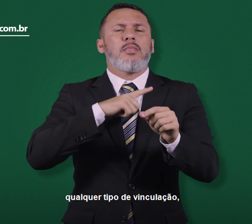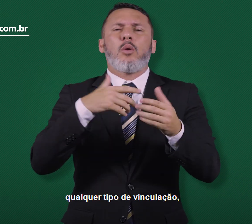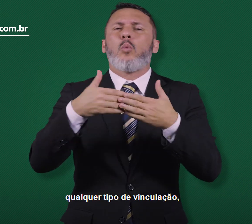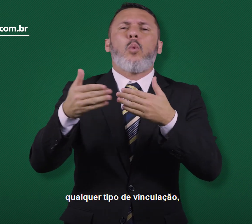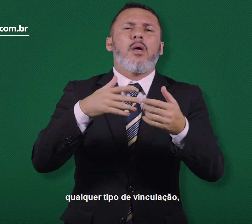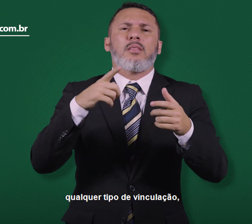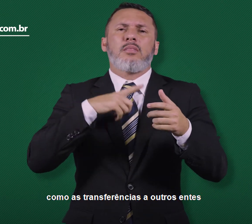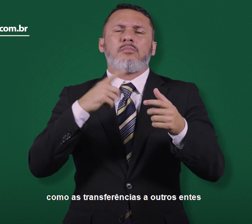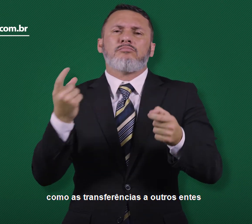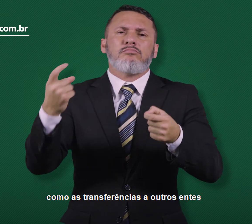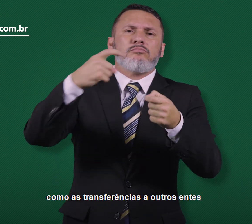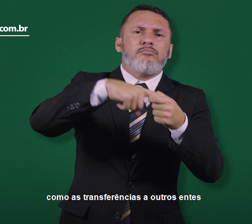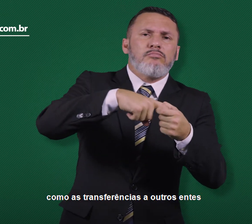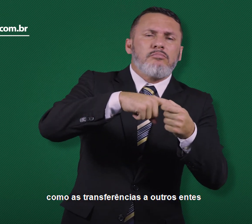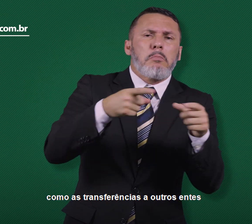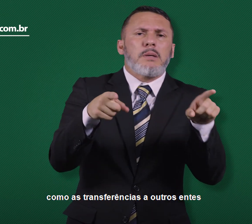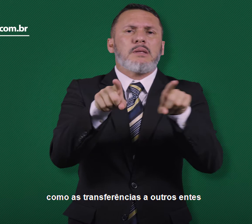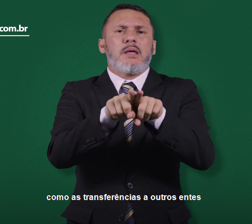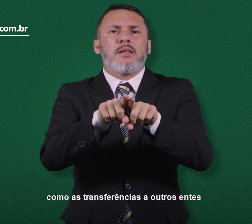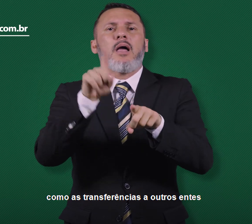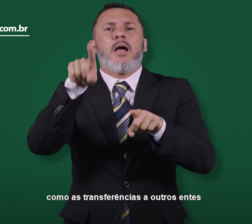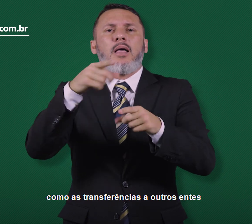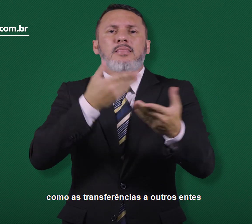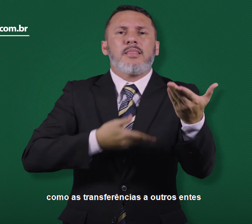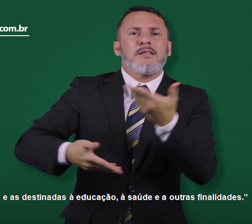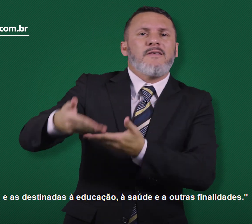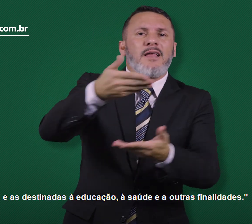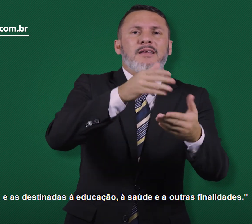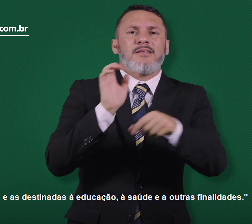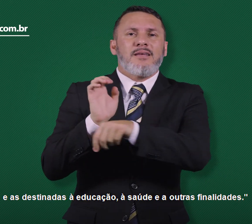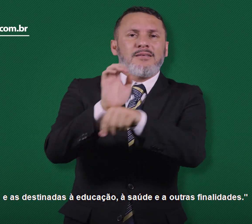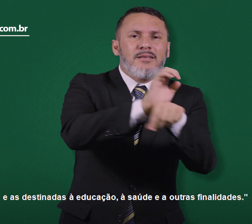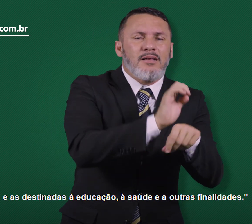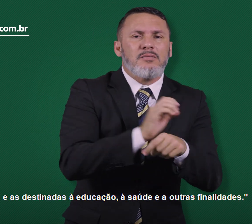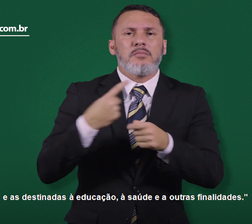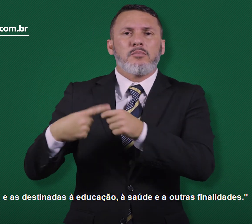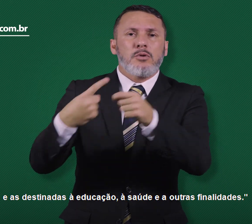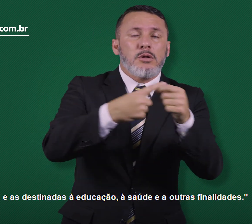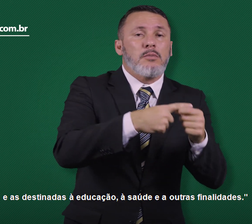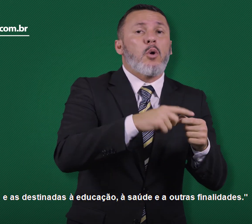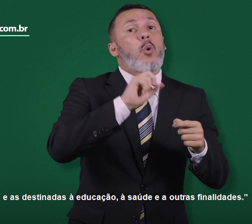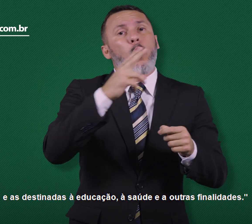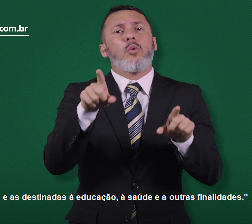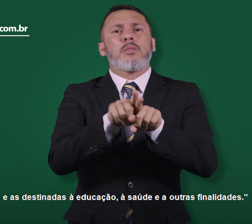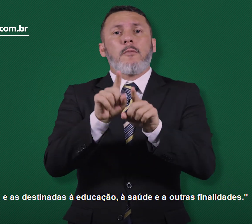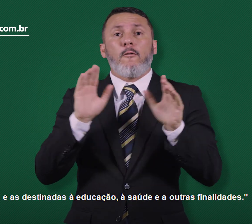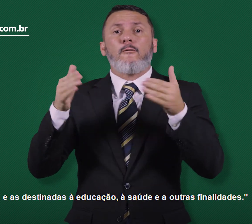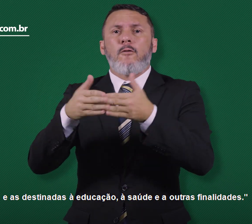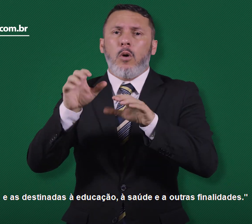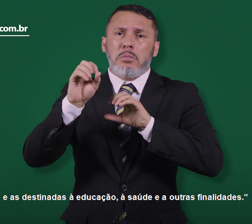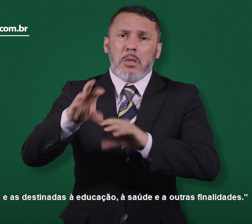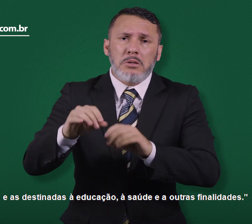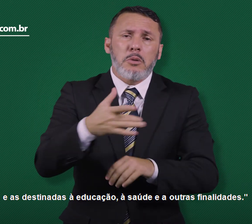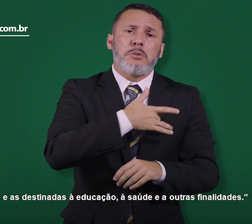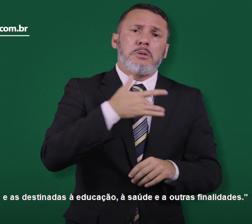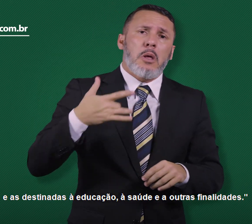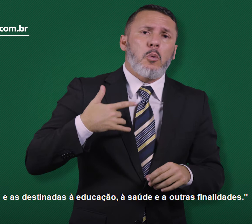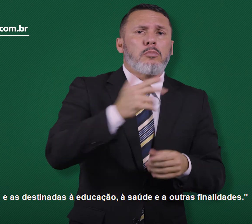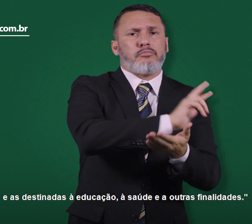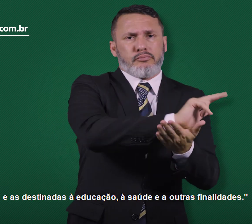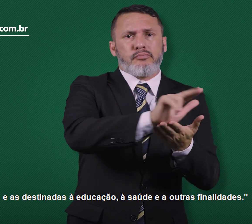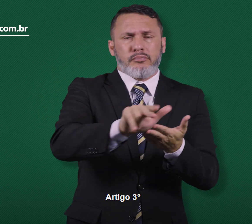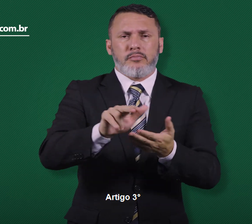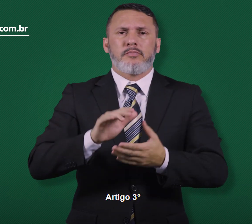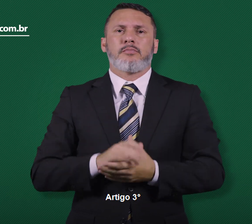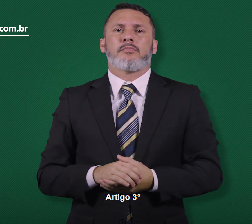de vinculação, como as transferências a outros entes e as destinadas à educação, à saúde e a outras